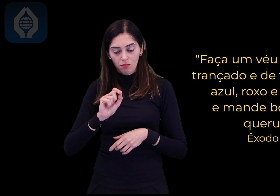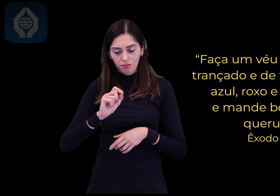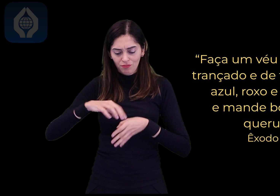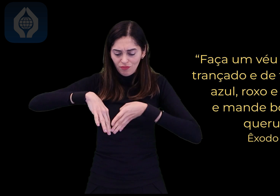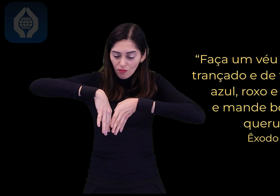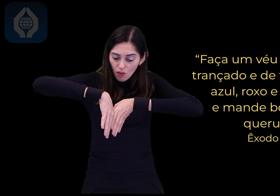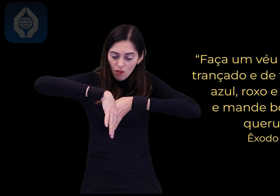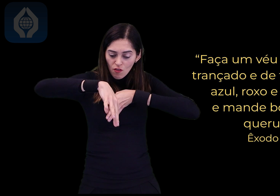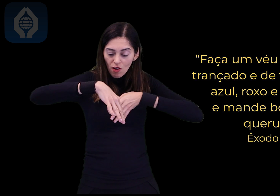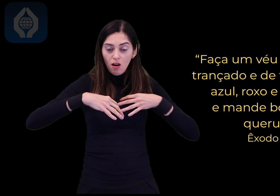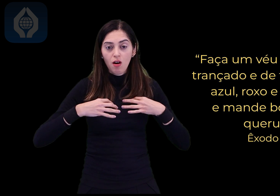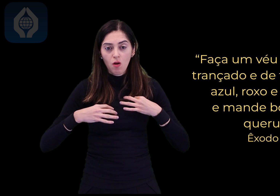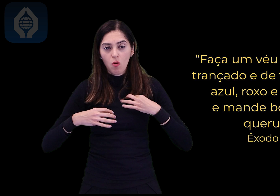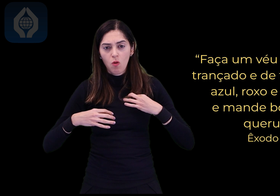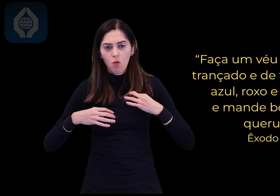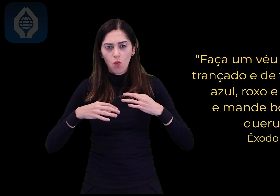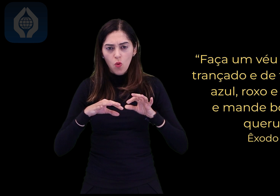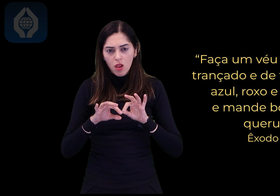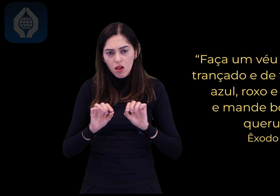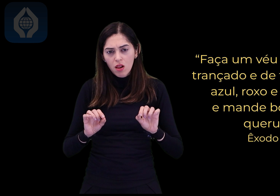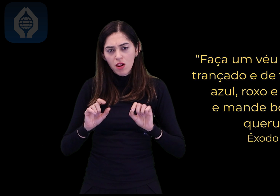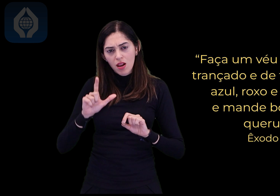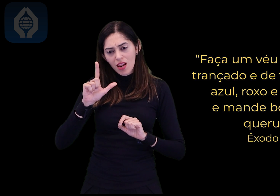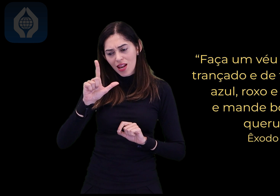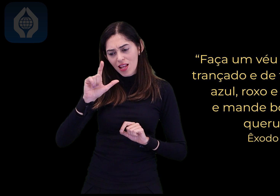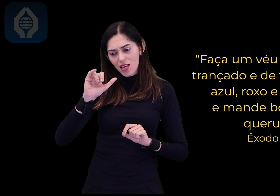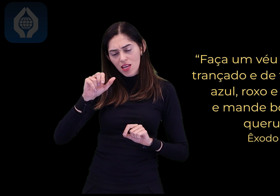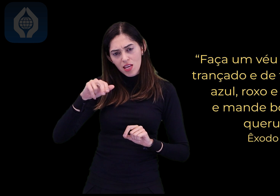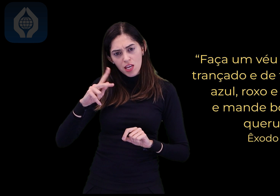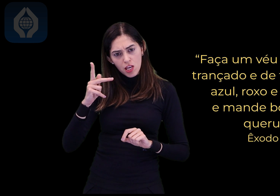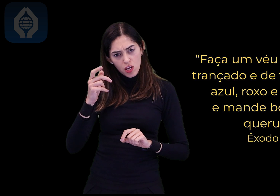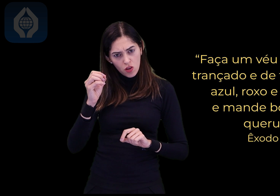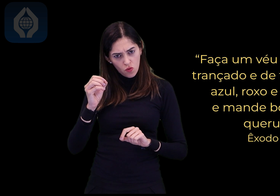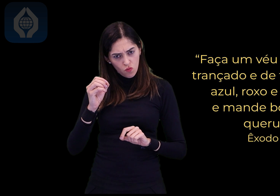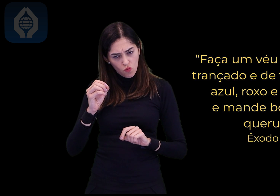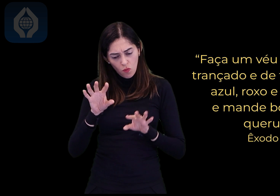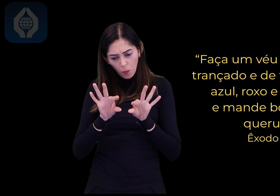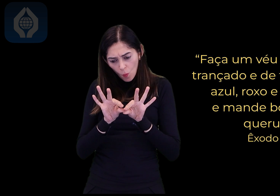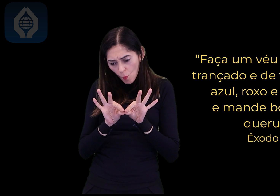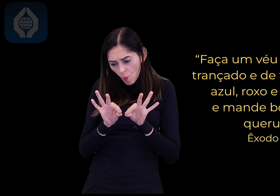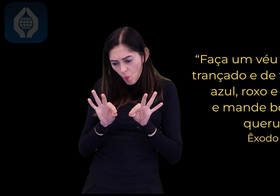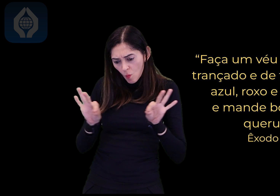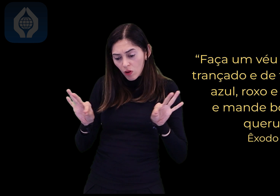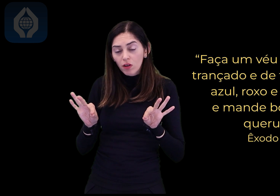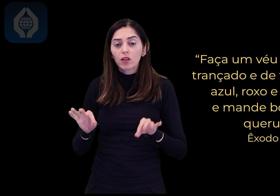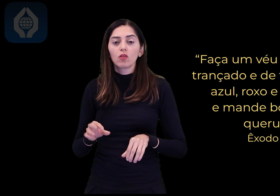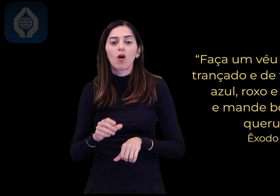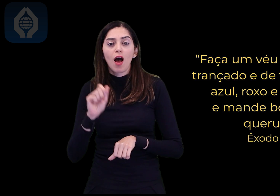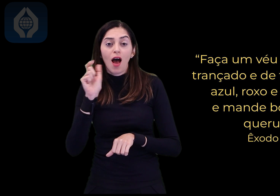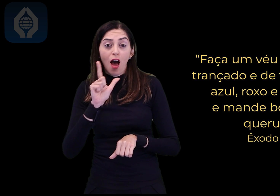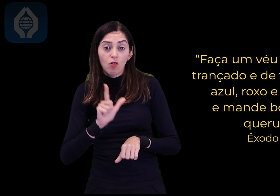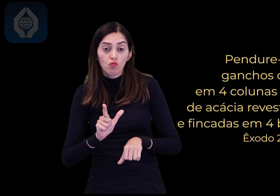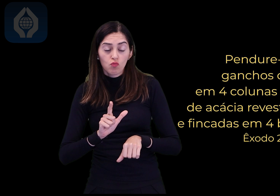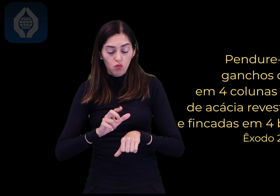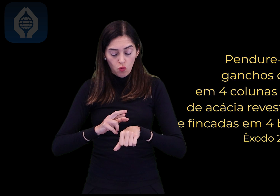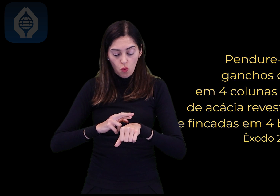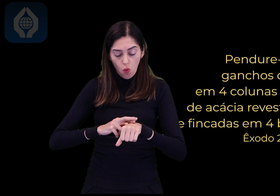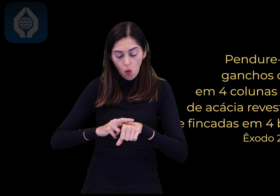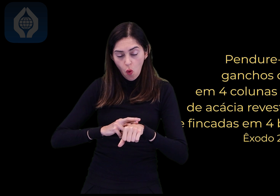fino trançado e de fios de tecido azul, roxo e vermelho, e mande bordar nele querubins. Penduro